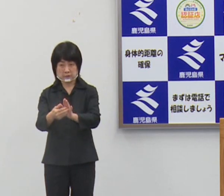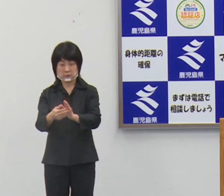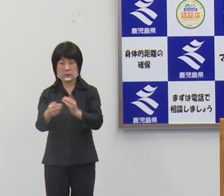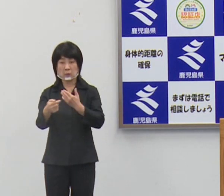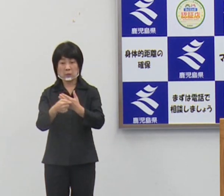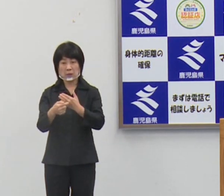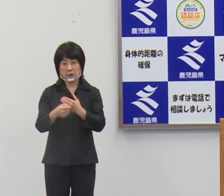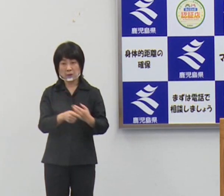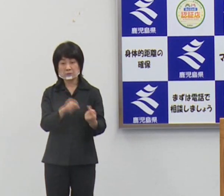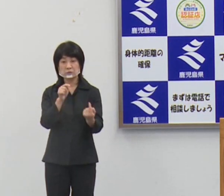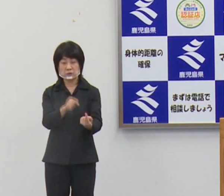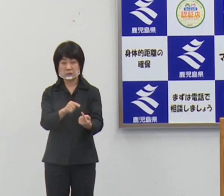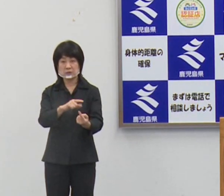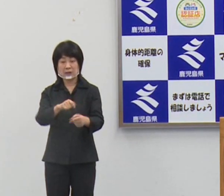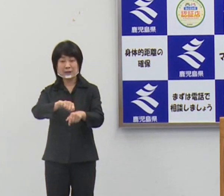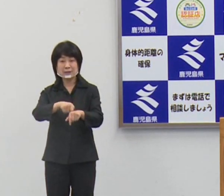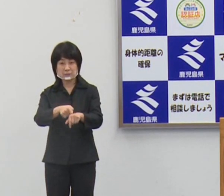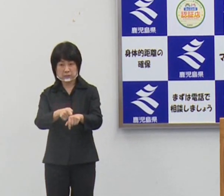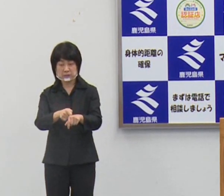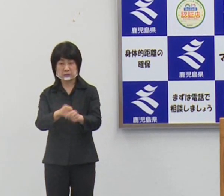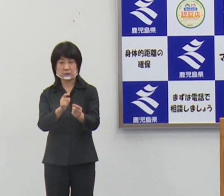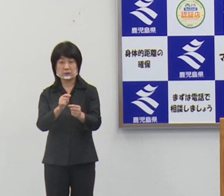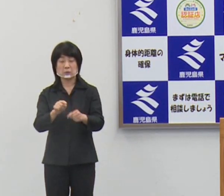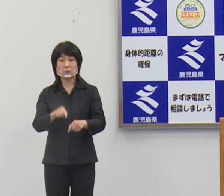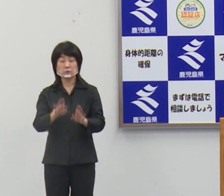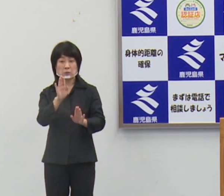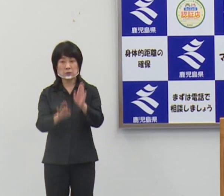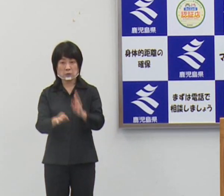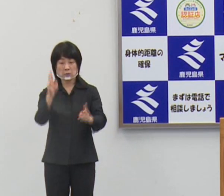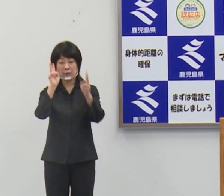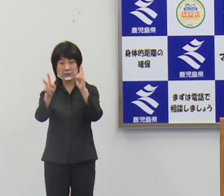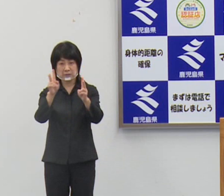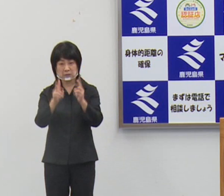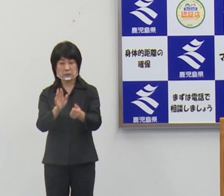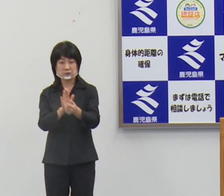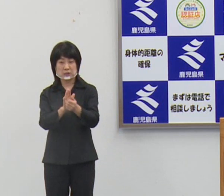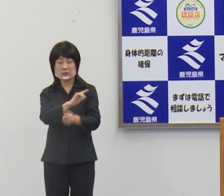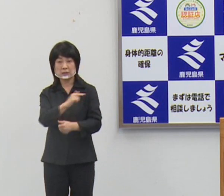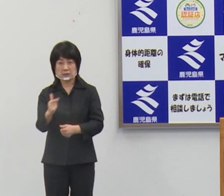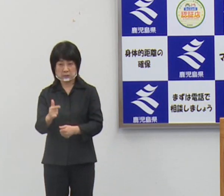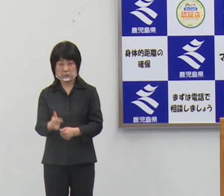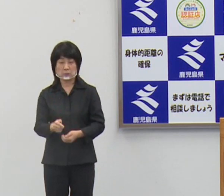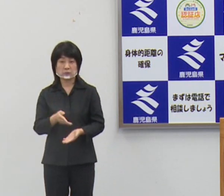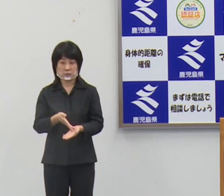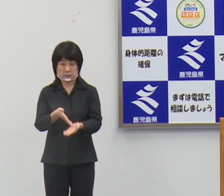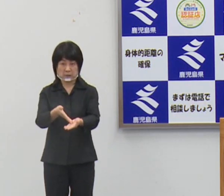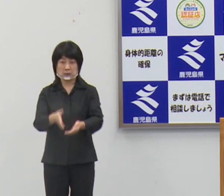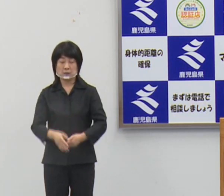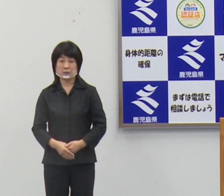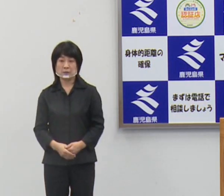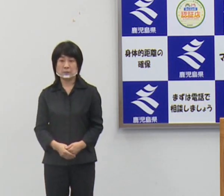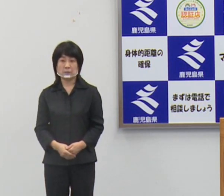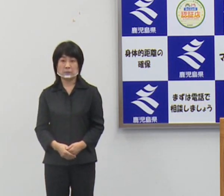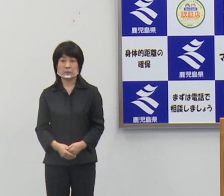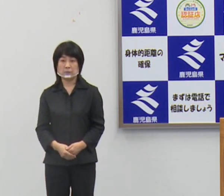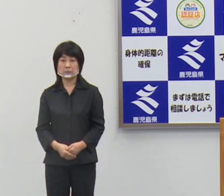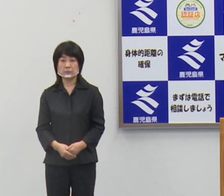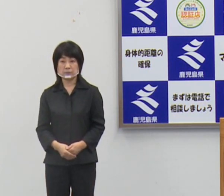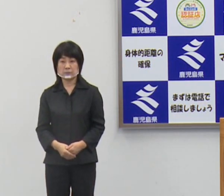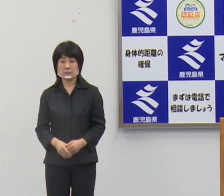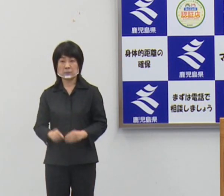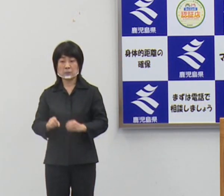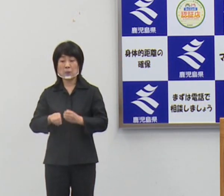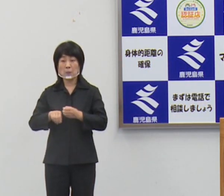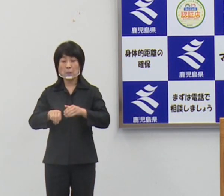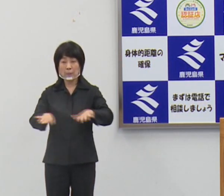い厳しい状況にある事業者への支援についてご説明をいたします。まん延